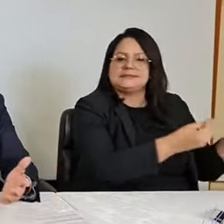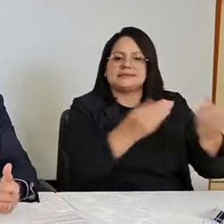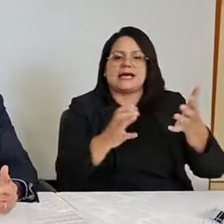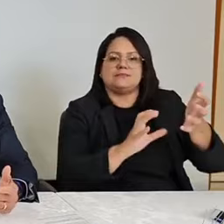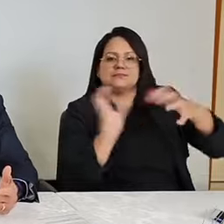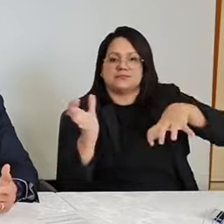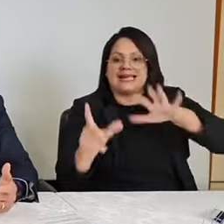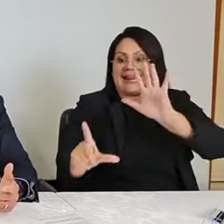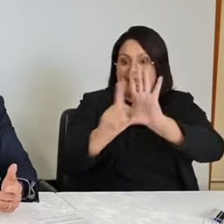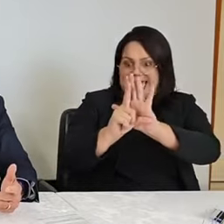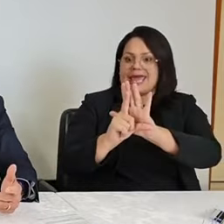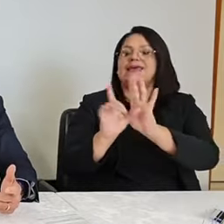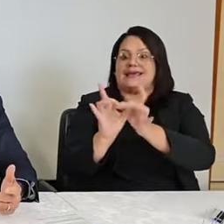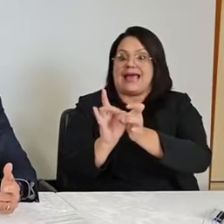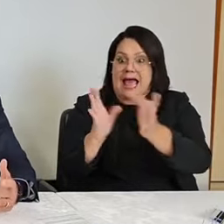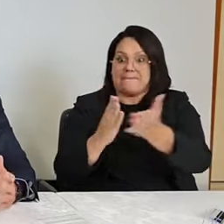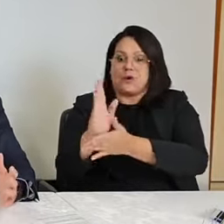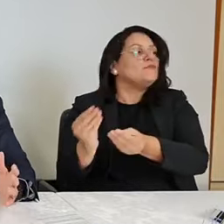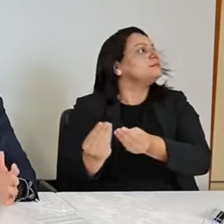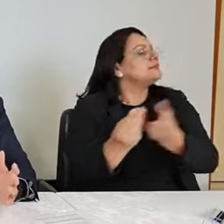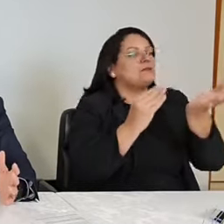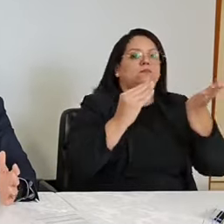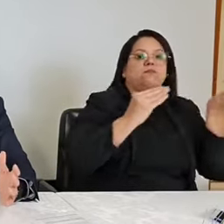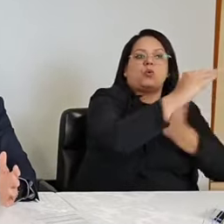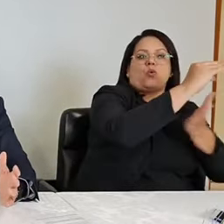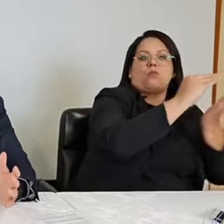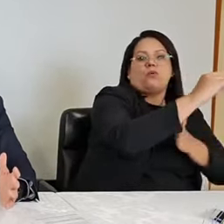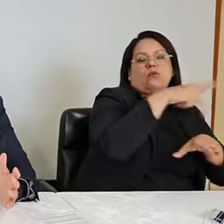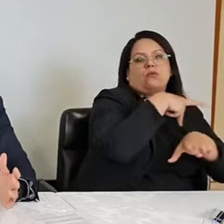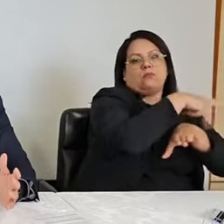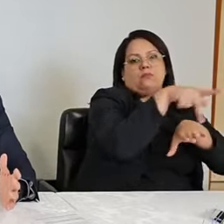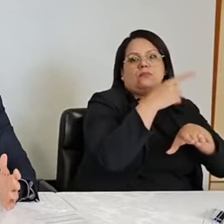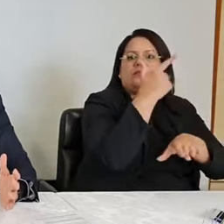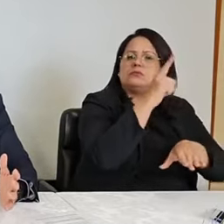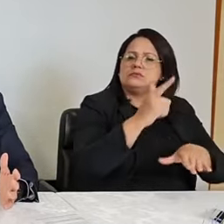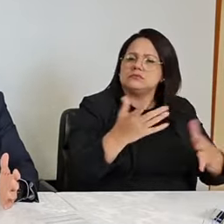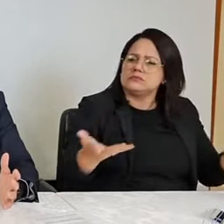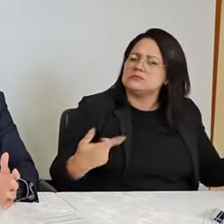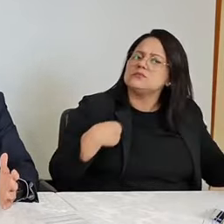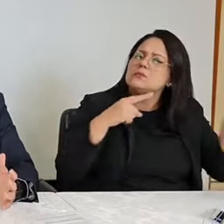o exterior. A primeira pergunta é: